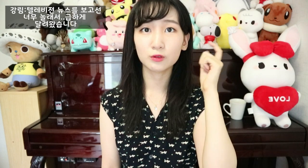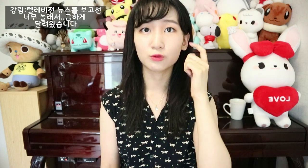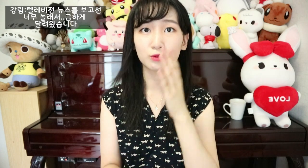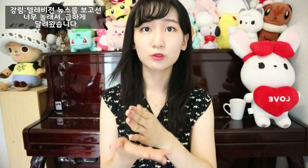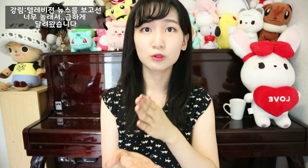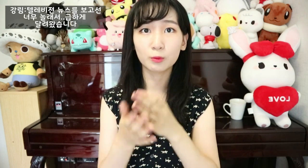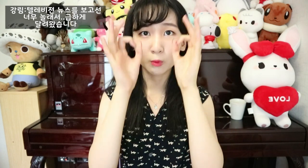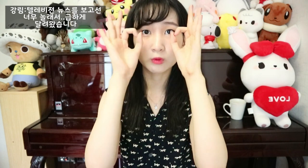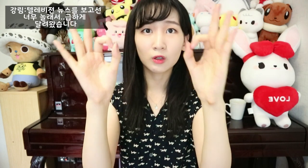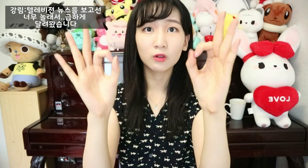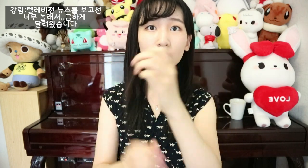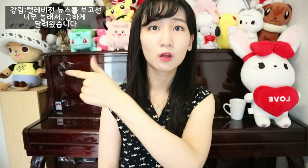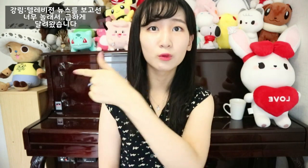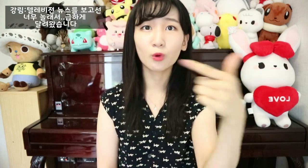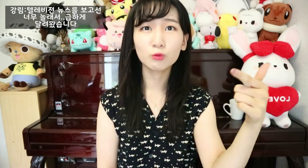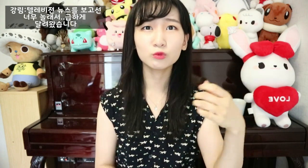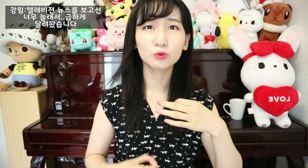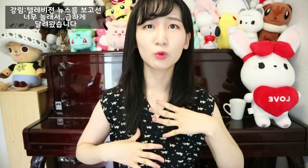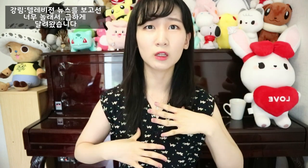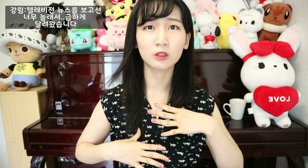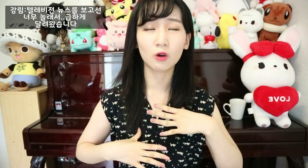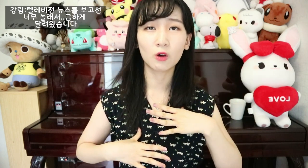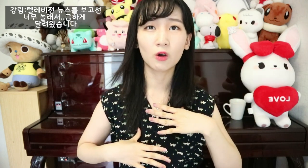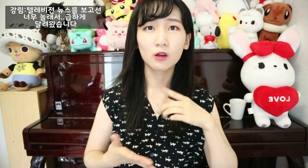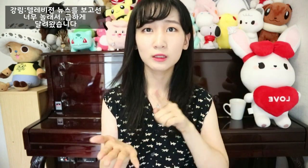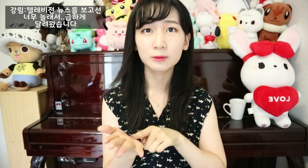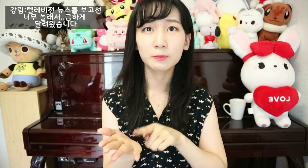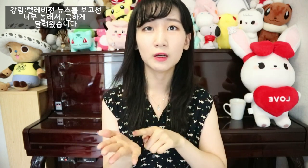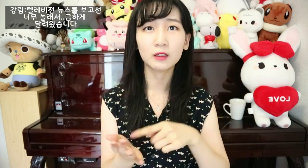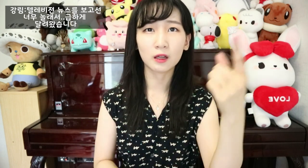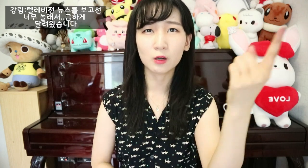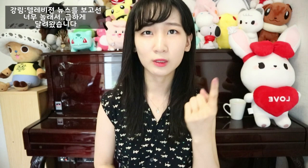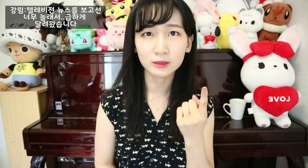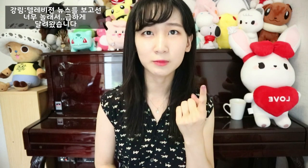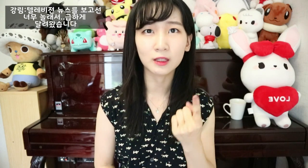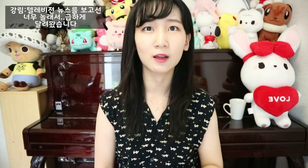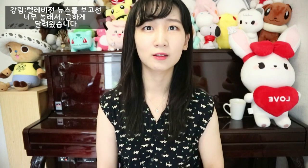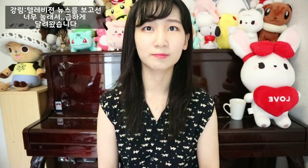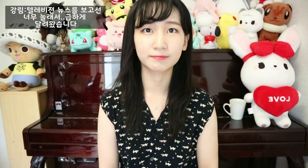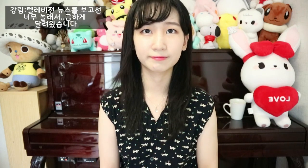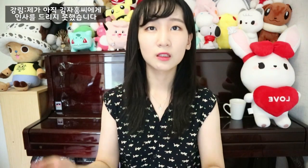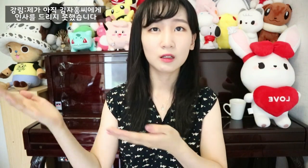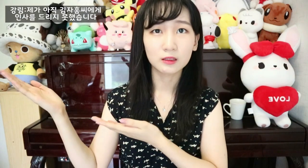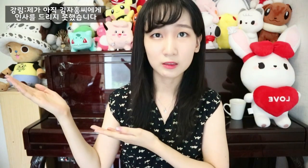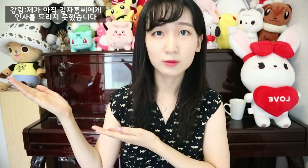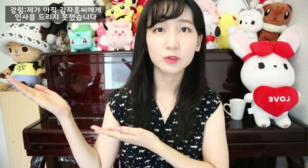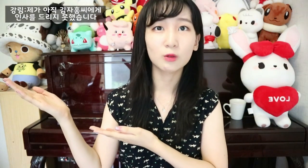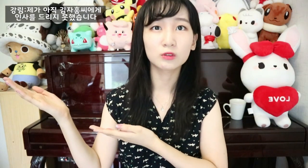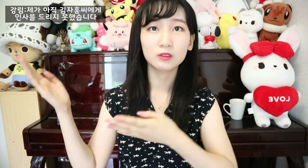텔레비전 뉴스를 보고서 너무 놀라서 급하게 달려왔습니다. 제가 아직 김자홍